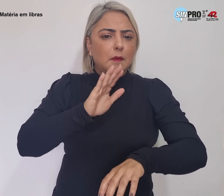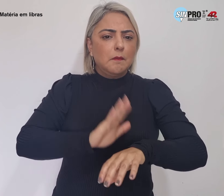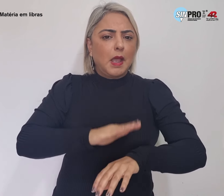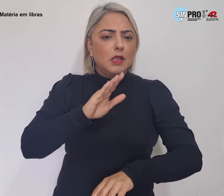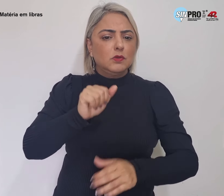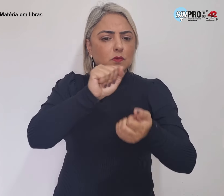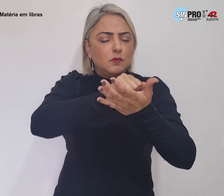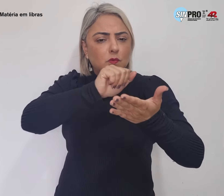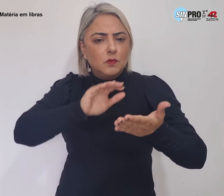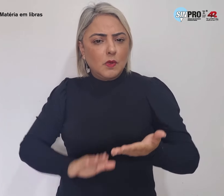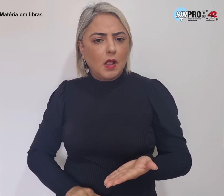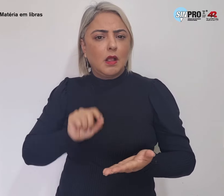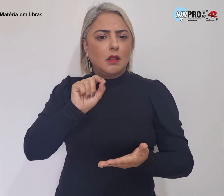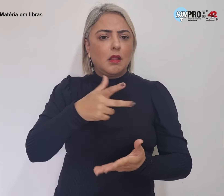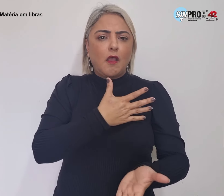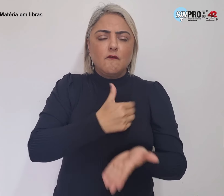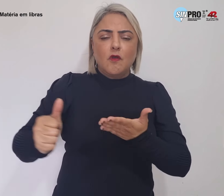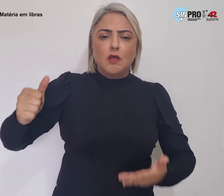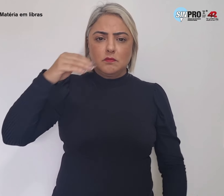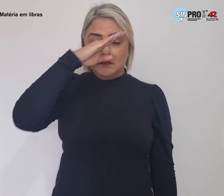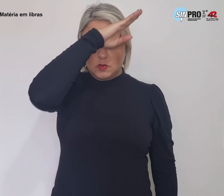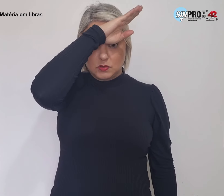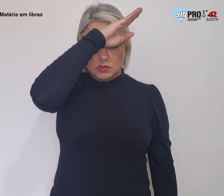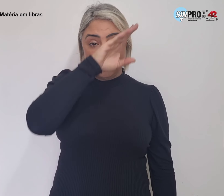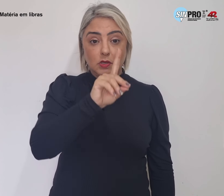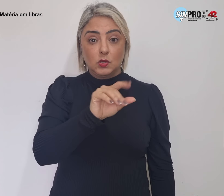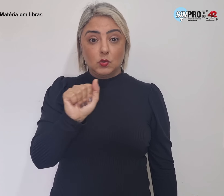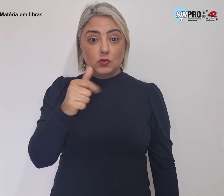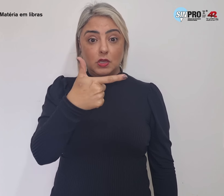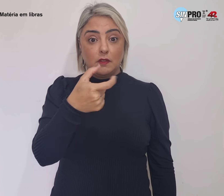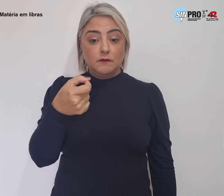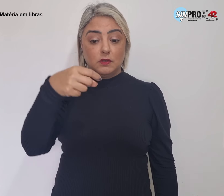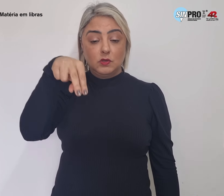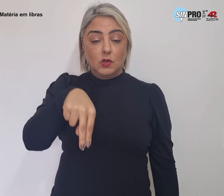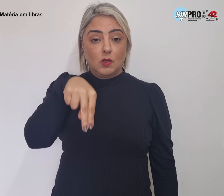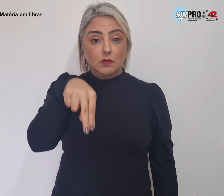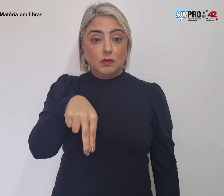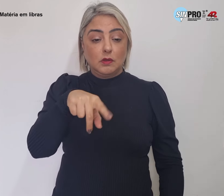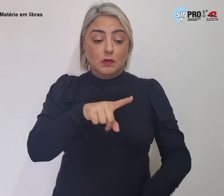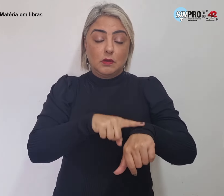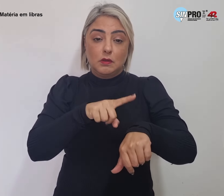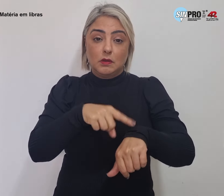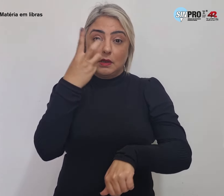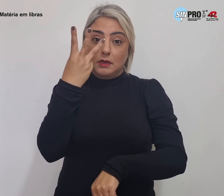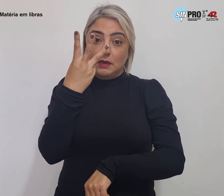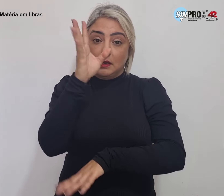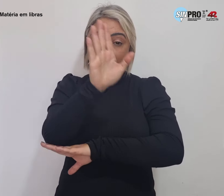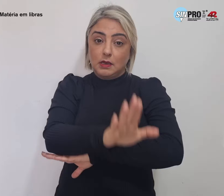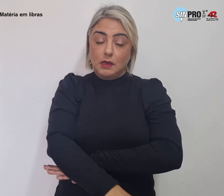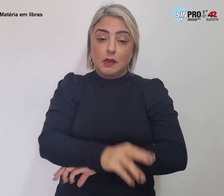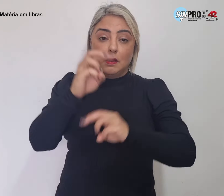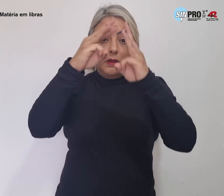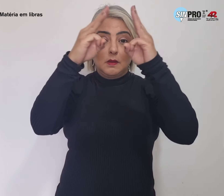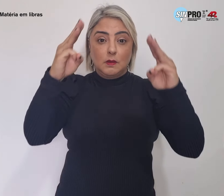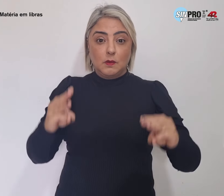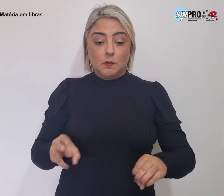pelo Fora Bolsonaro, no dia 20 de novembro, às 15 horas, no Museu da República. O